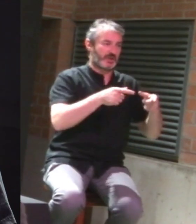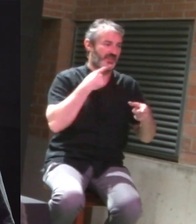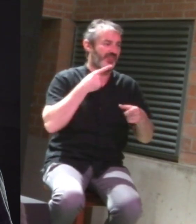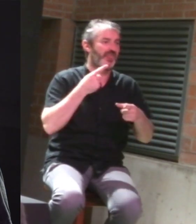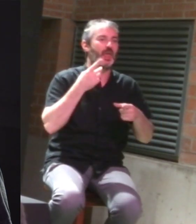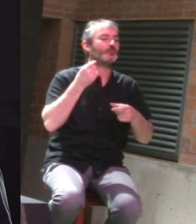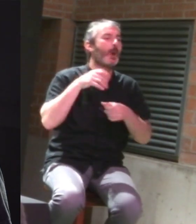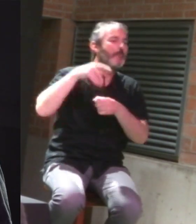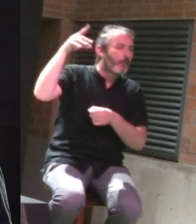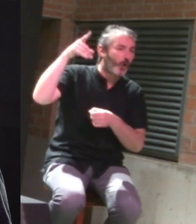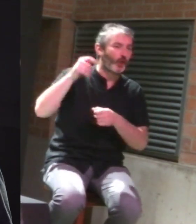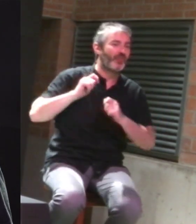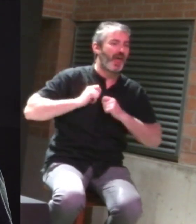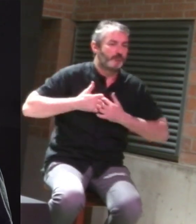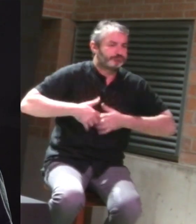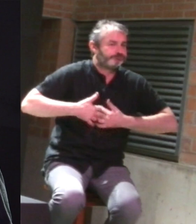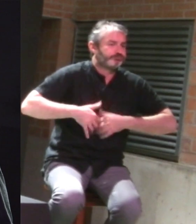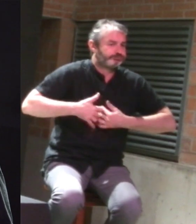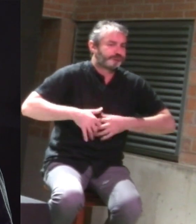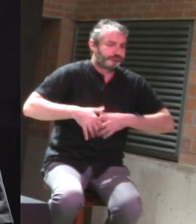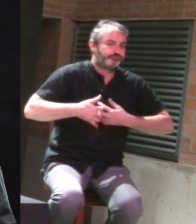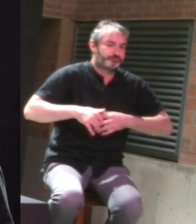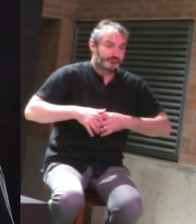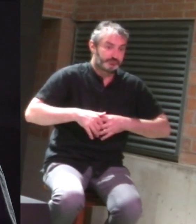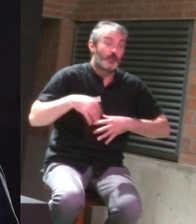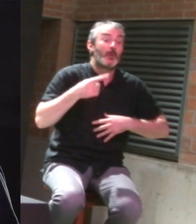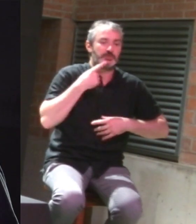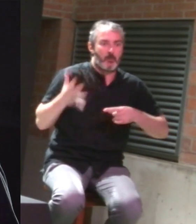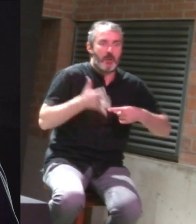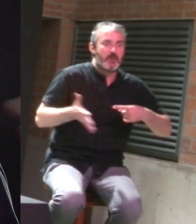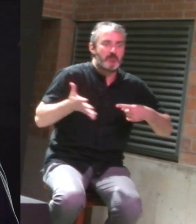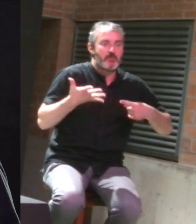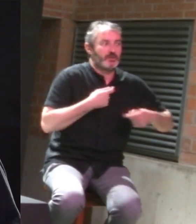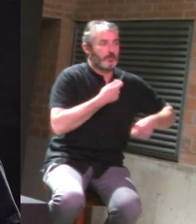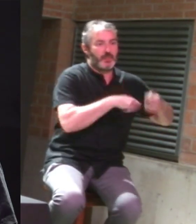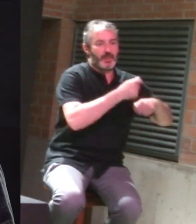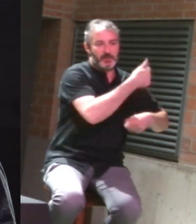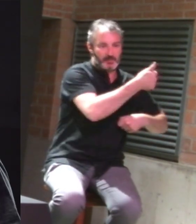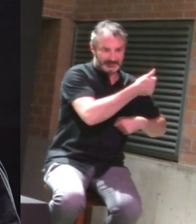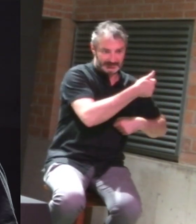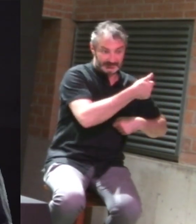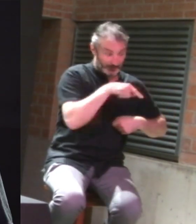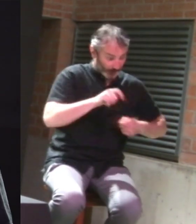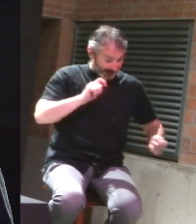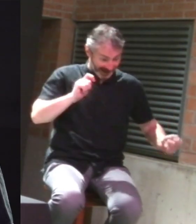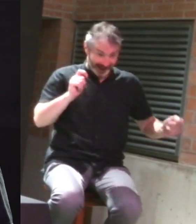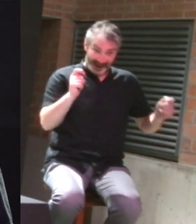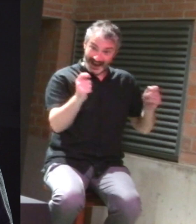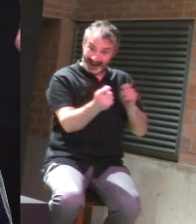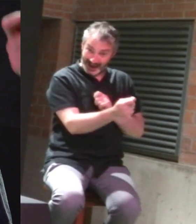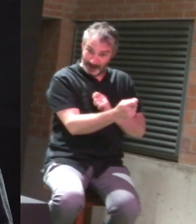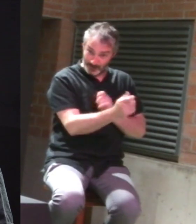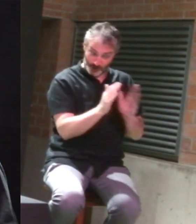creciente de la energía de vapor y con ella el aumento de la productividad. Los cambios en la organización